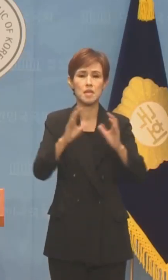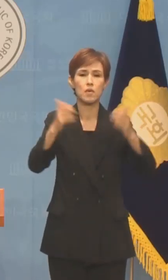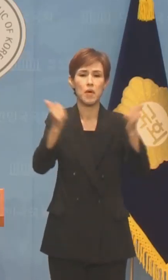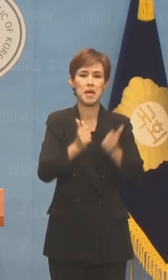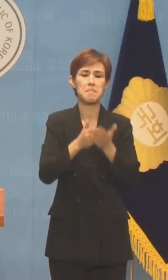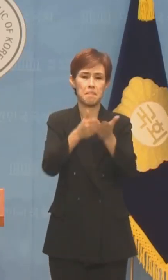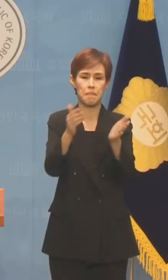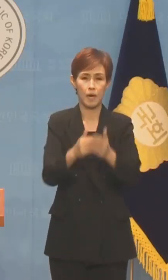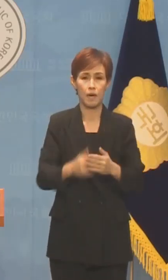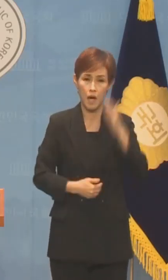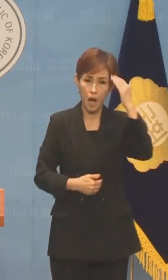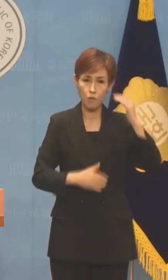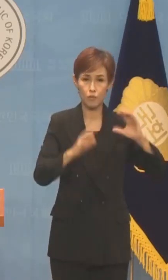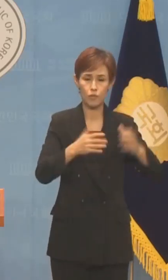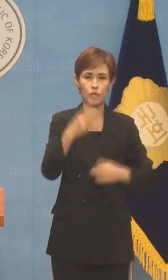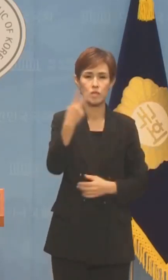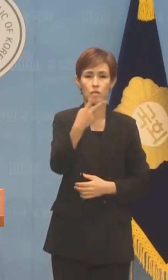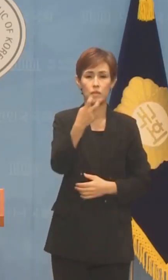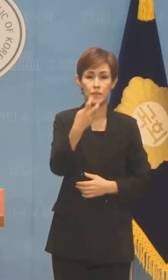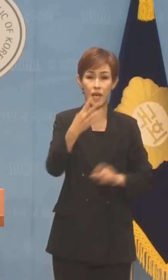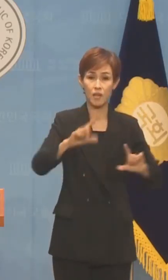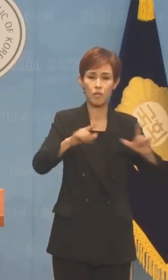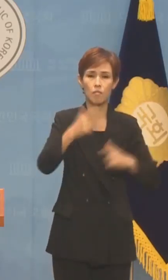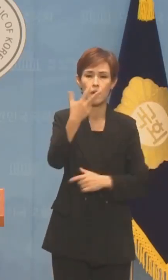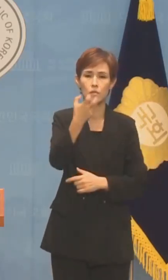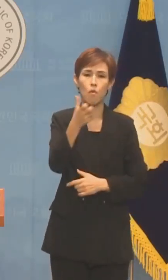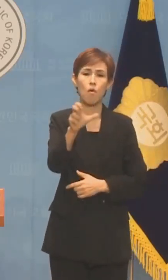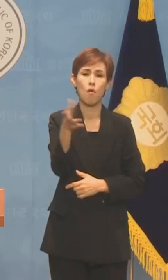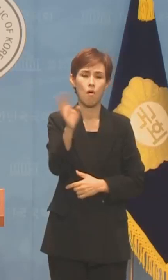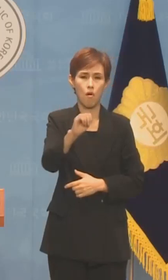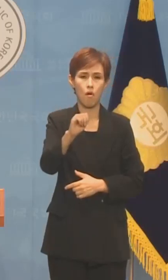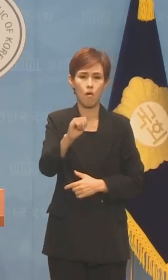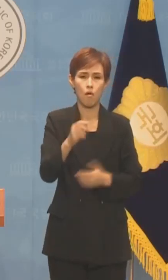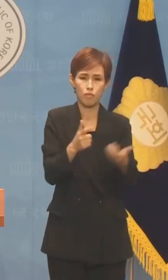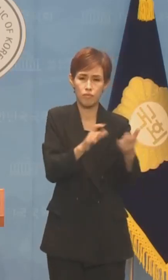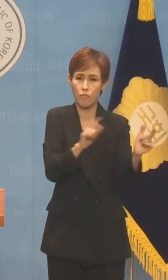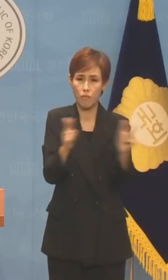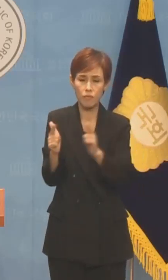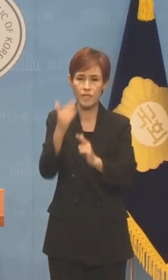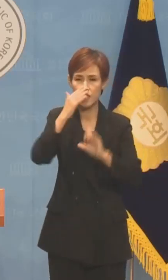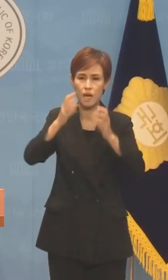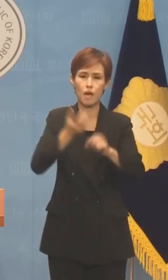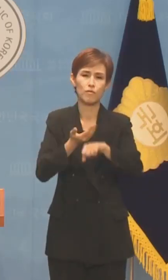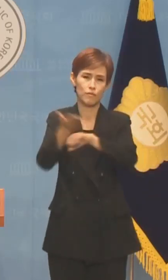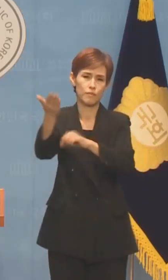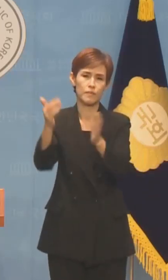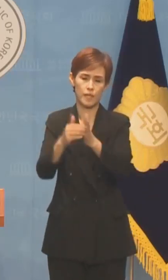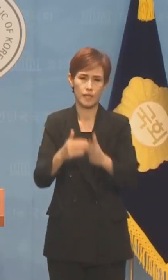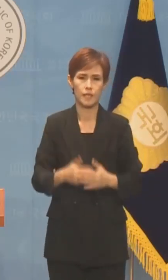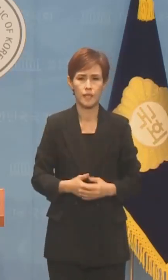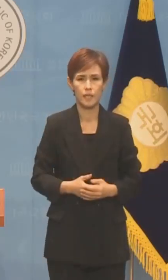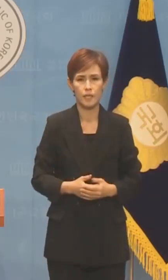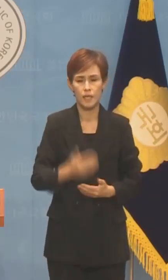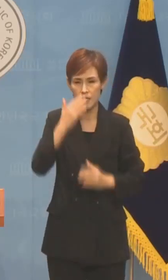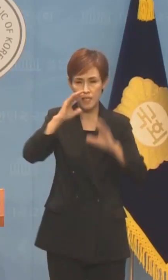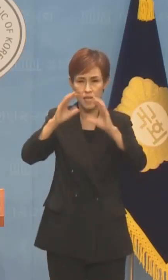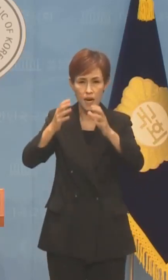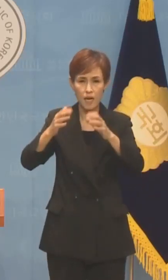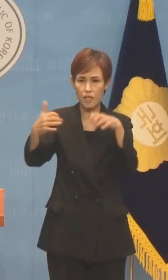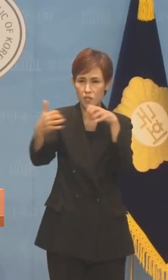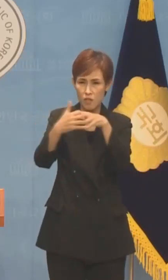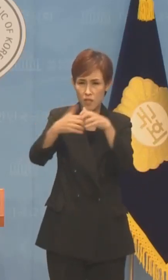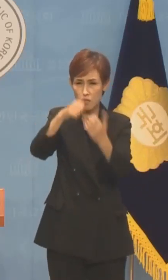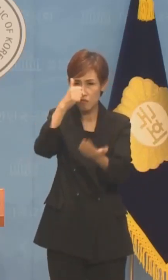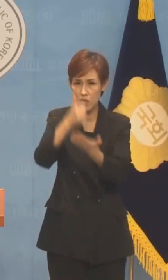또한 2024년에만 약 85억 원 상당의 무기를 이스라엘에 수출했습니다. 이스라엘의 전쟁